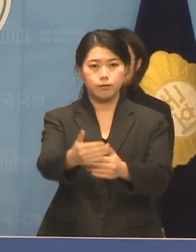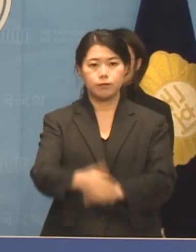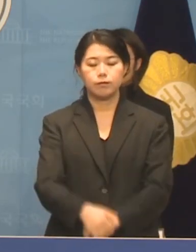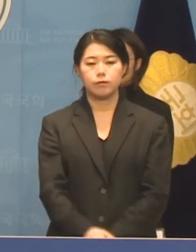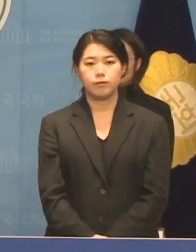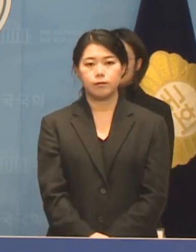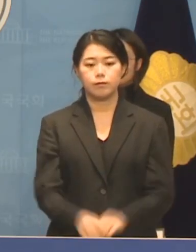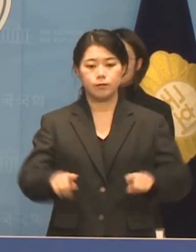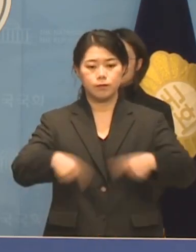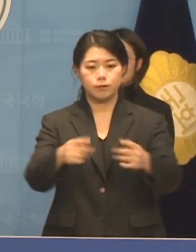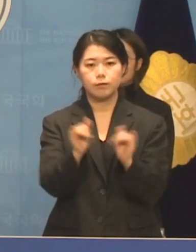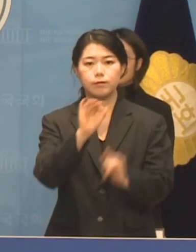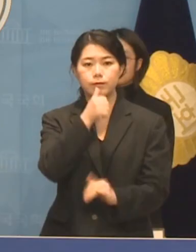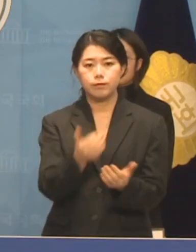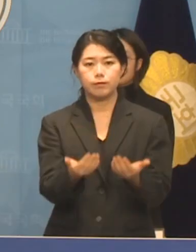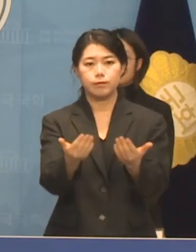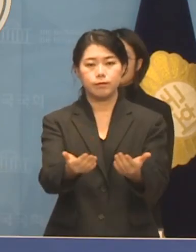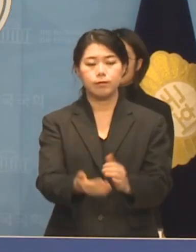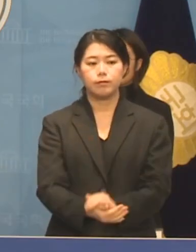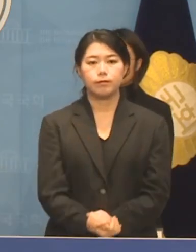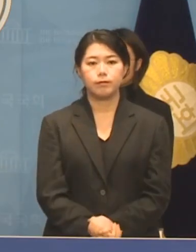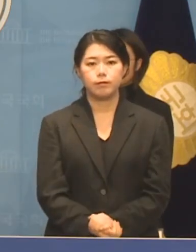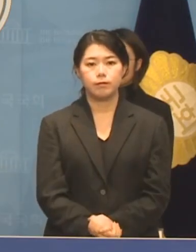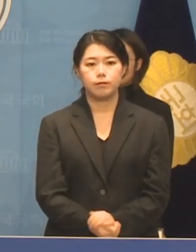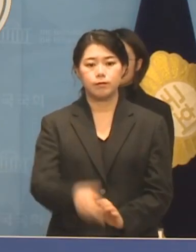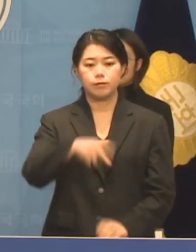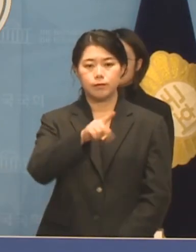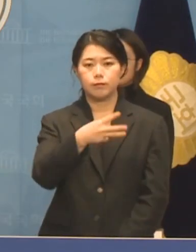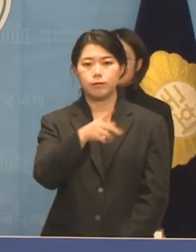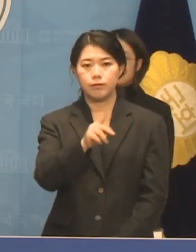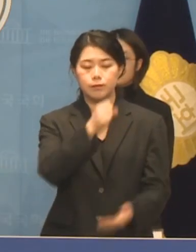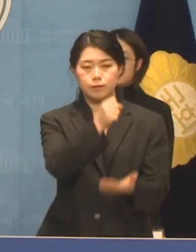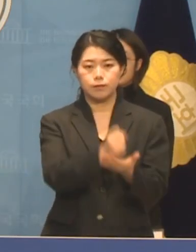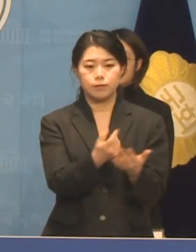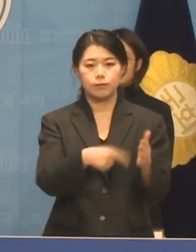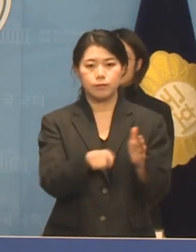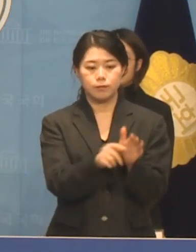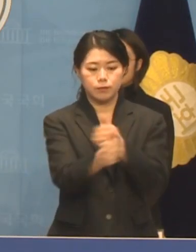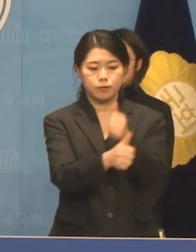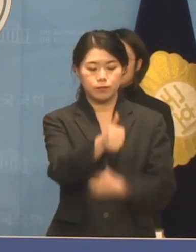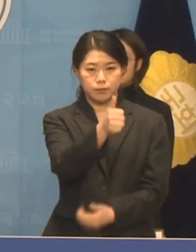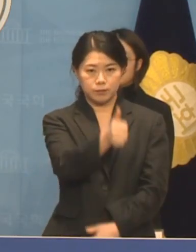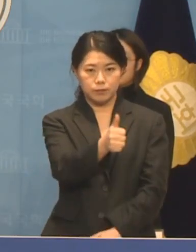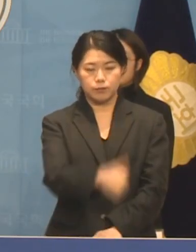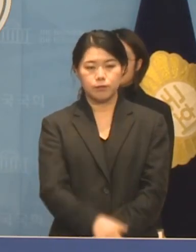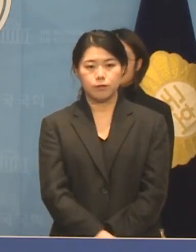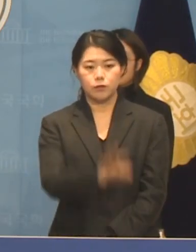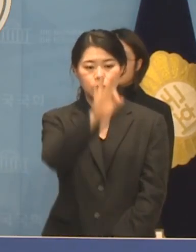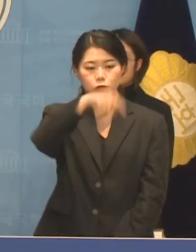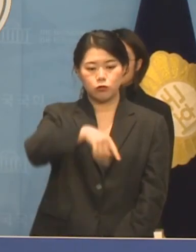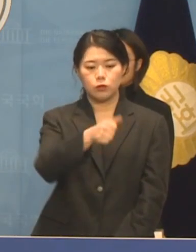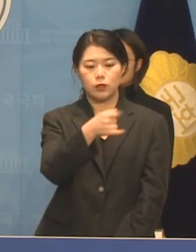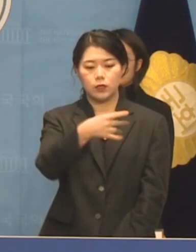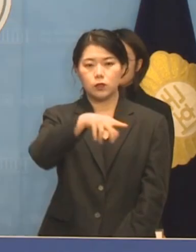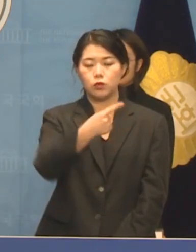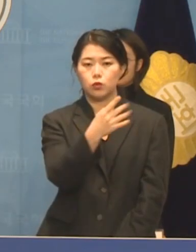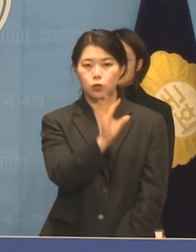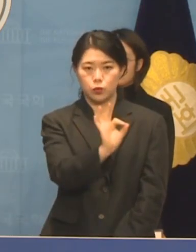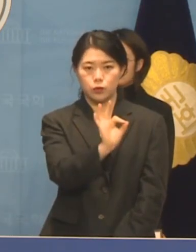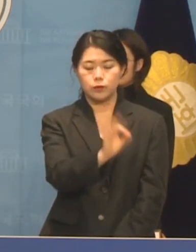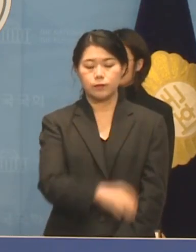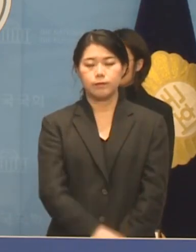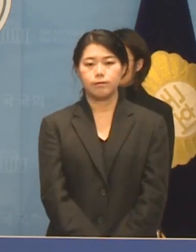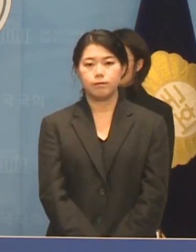되었습니다. 참석자 먼저 소개해드리겠습니다. 카라 정상화를 위한 공동대책위원회 위원장을 맡고 계시는 우희종 서울대 명예교수님